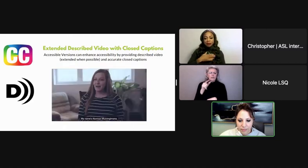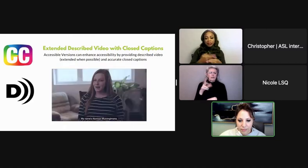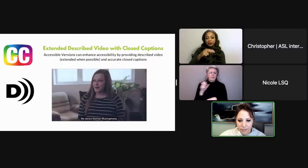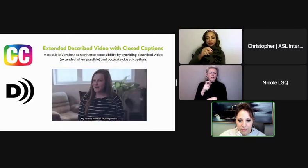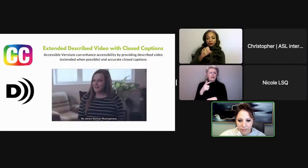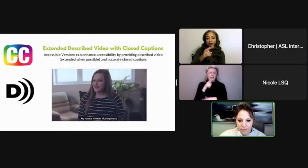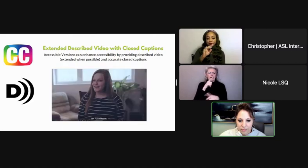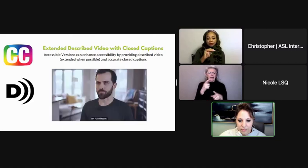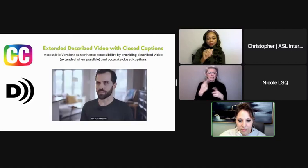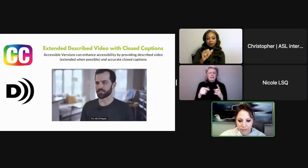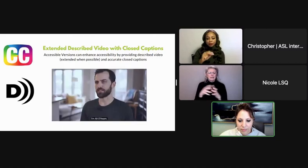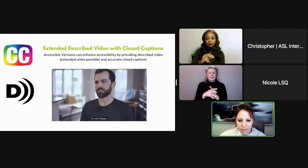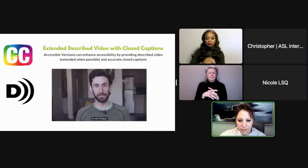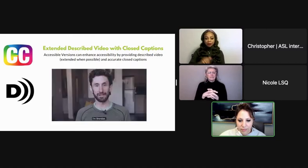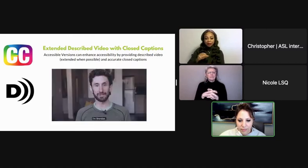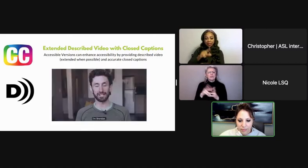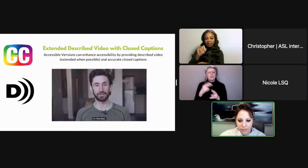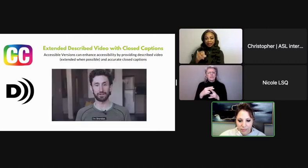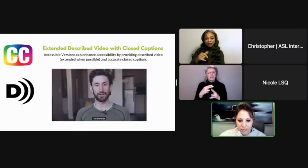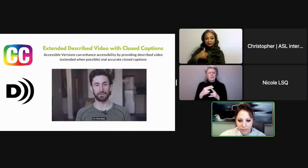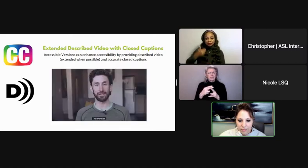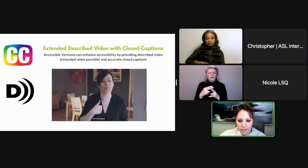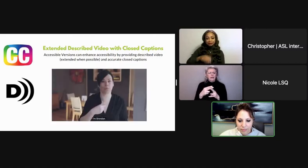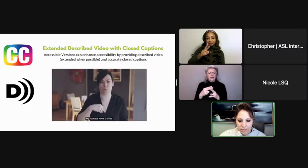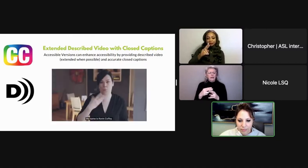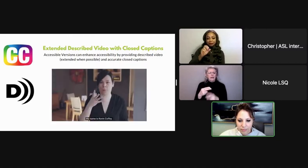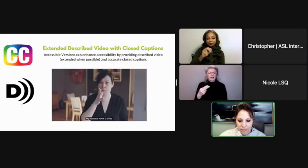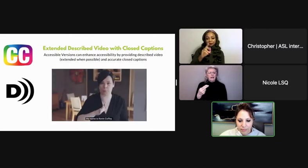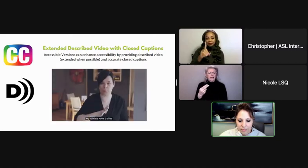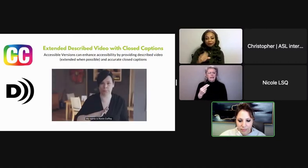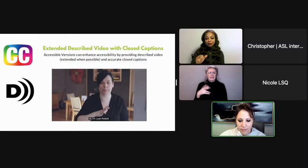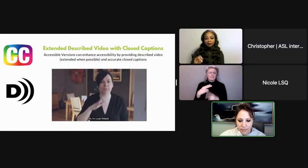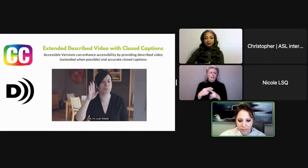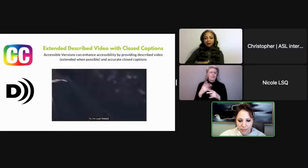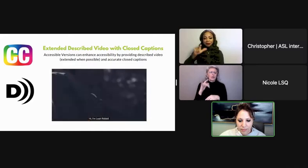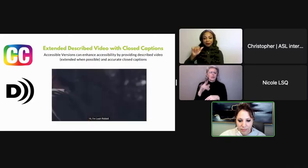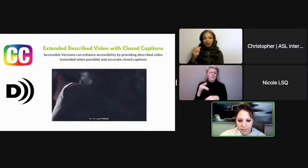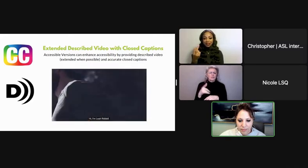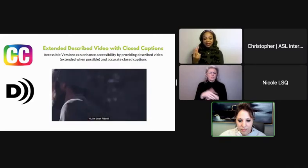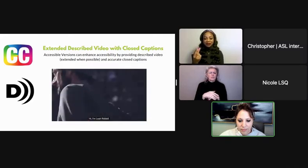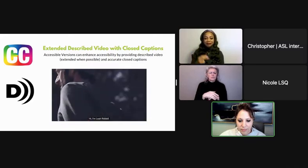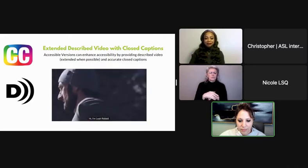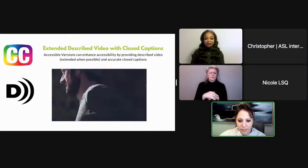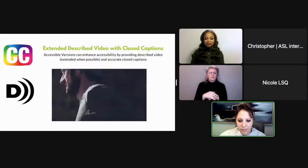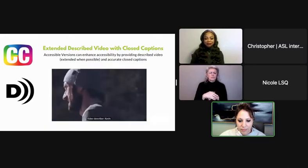langue des sites. Je m'appelle je m'appelle je m'appelle Kevin j